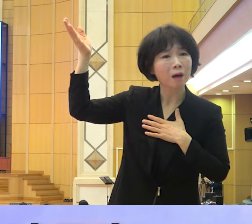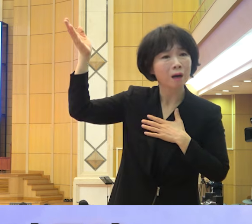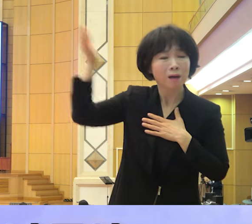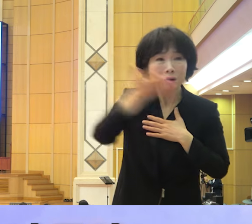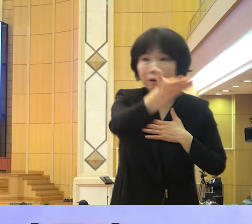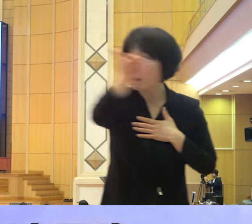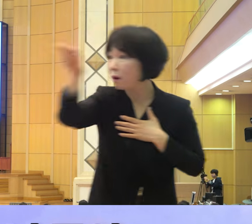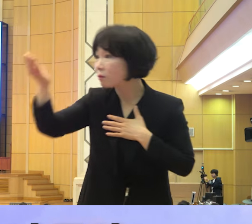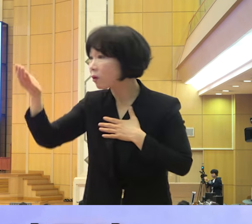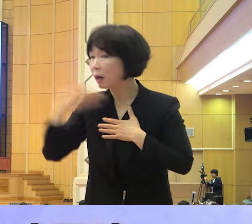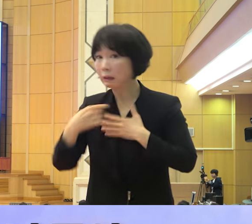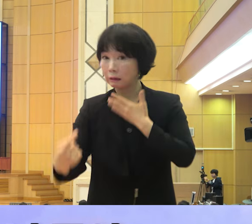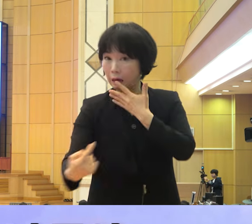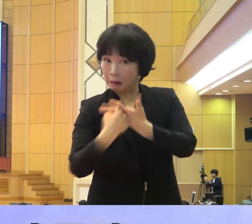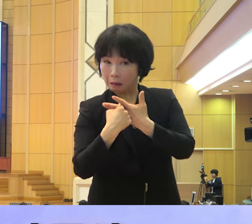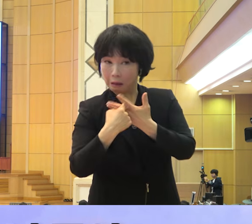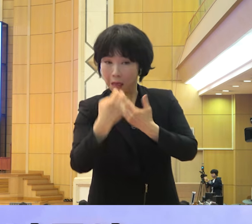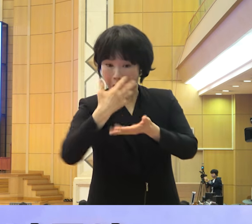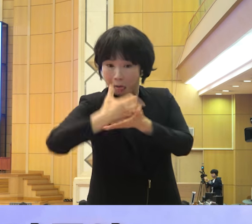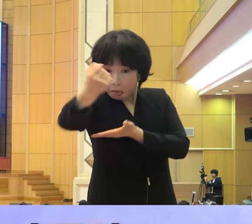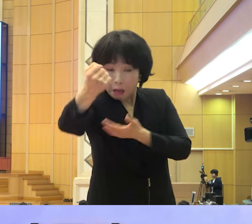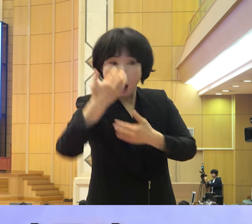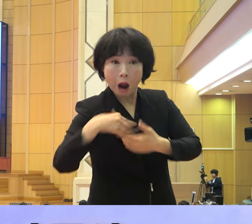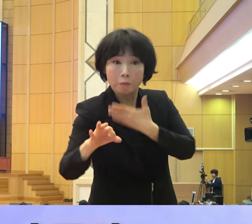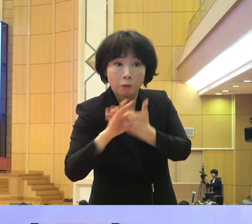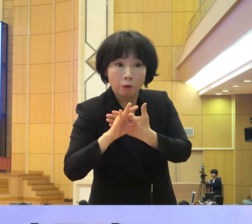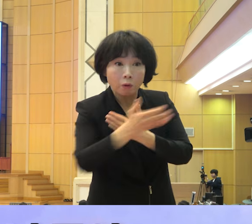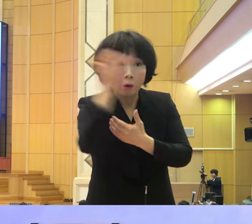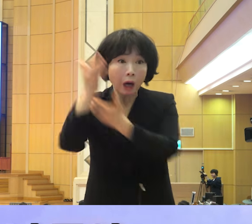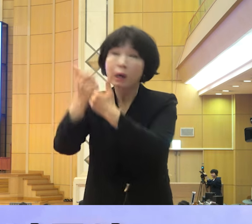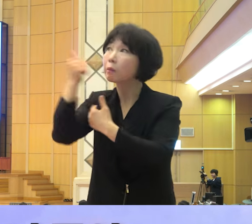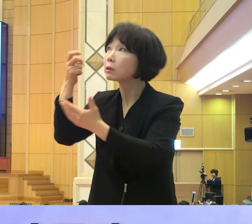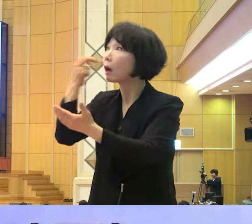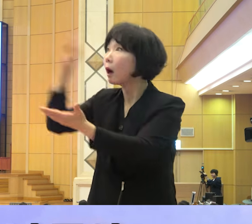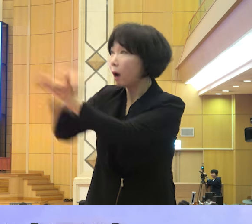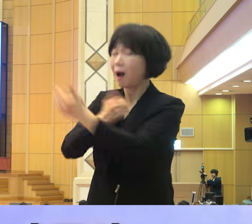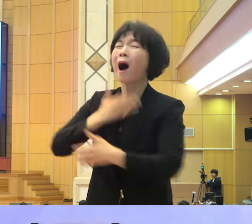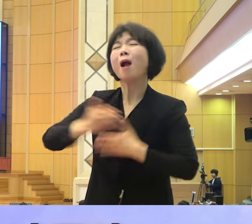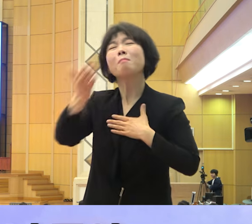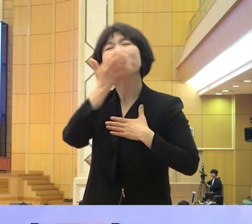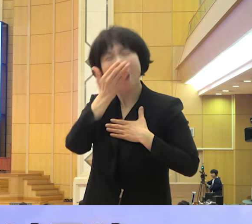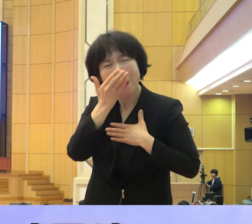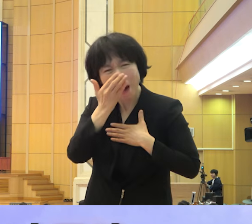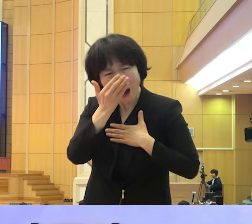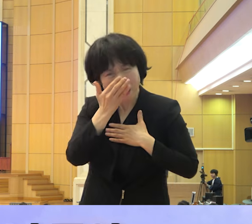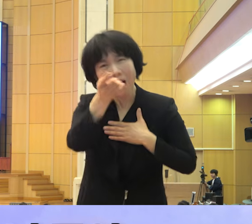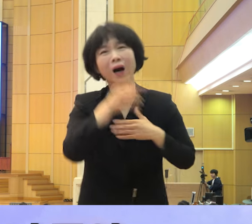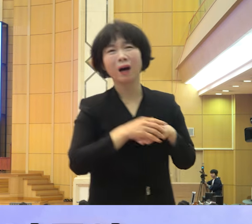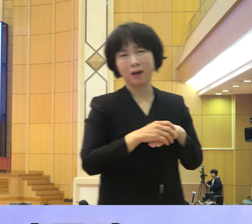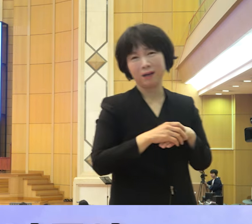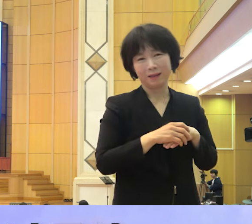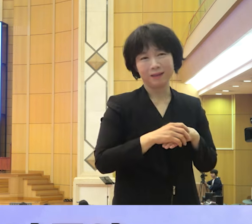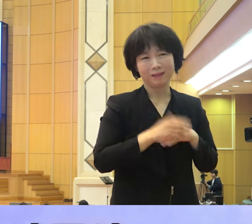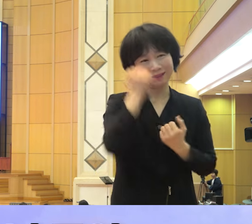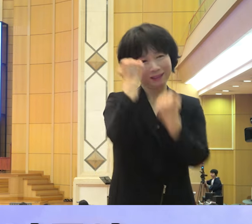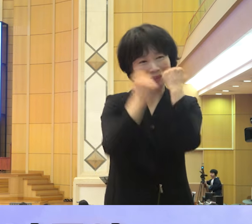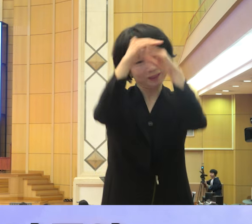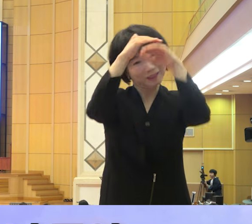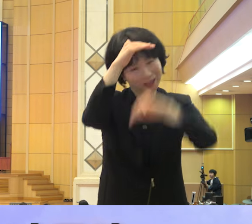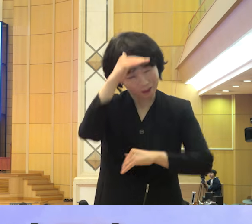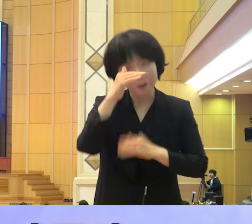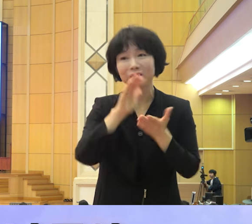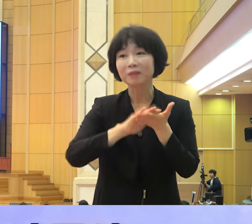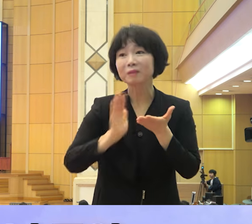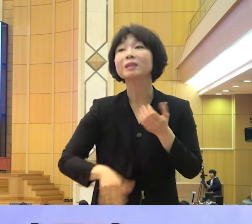너희가 나를 알았으면 하나님 아버지도 알았으리로다. 그런 내용의